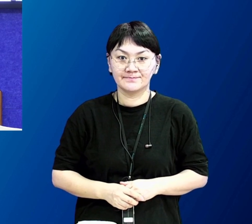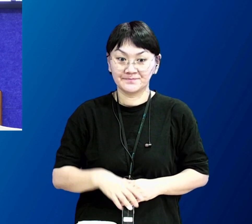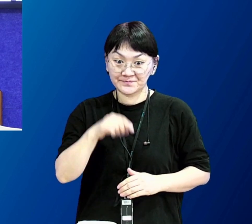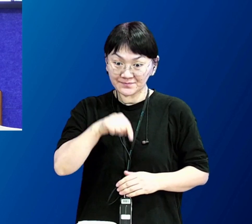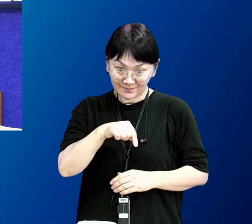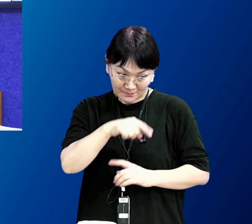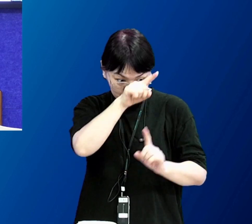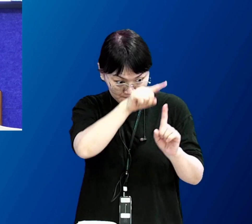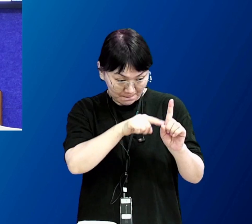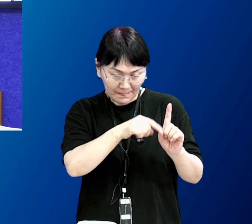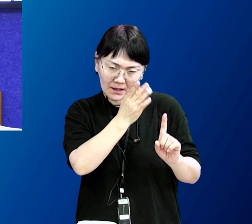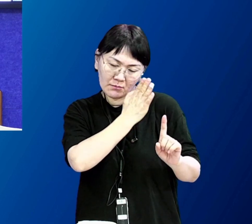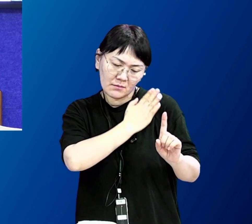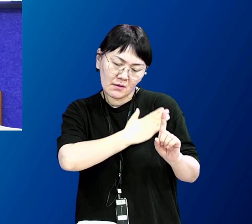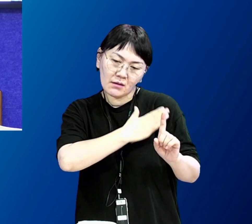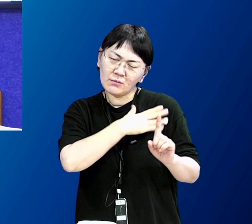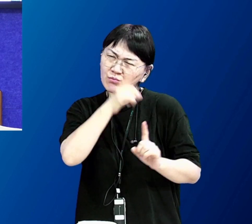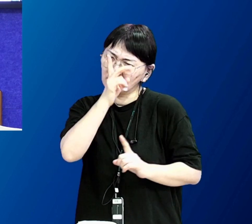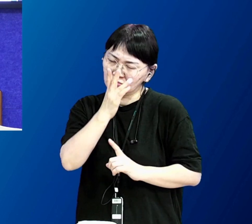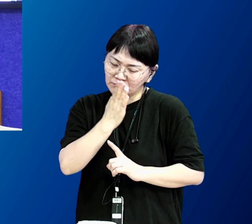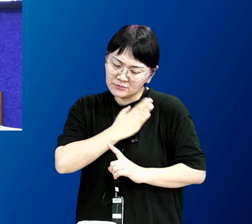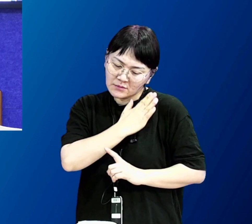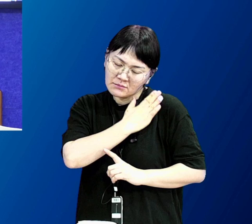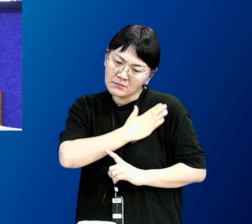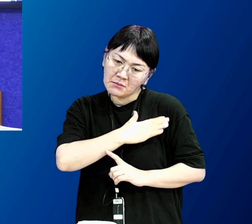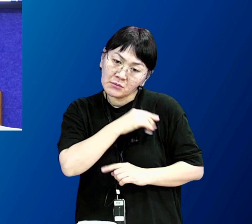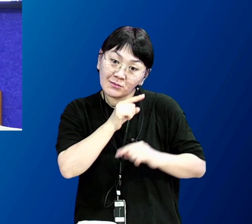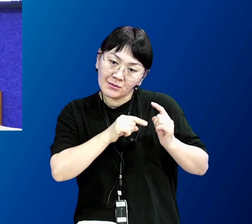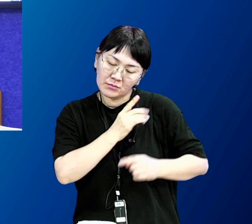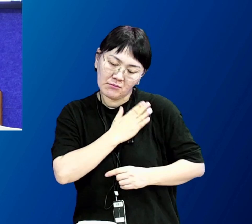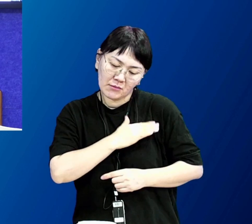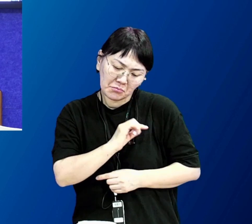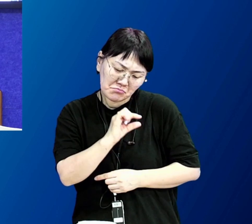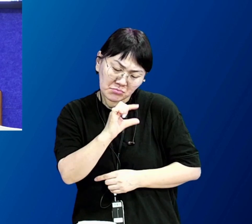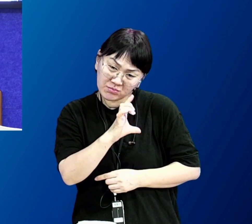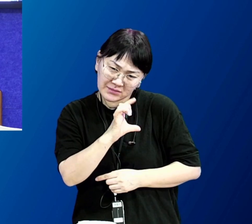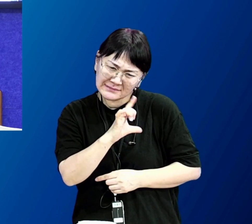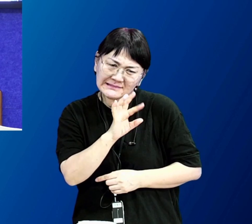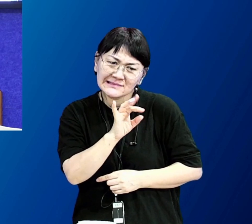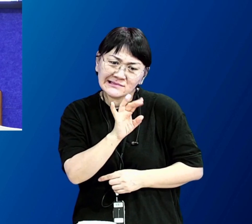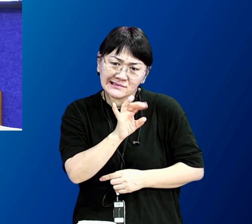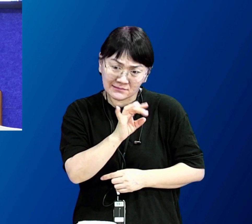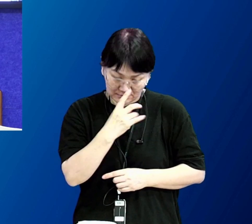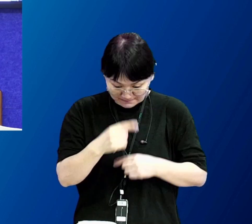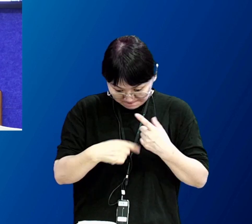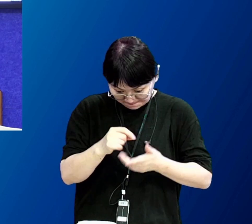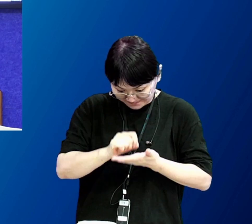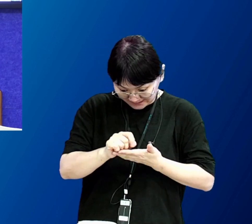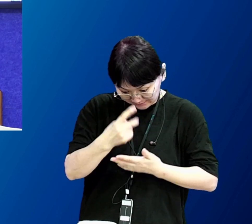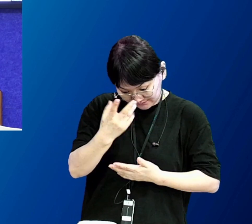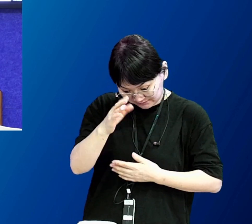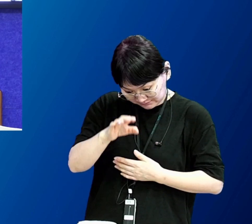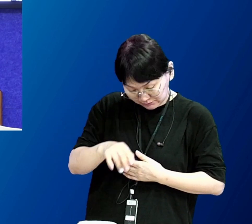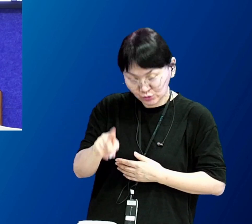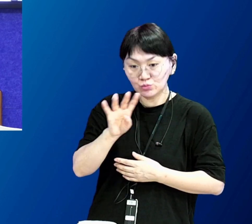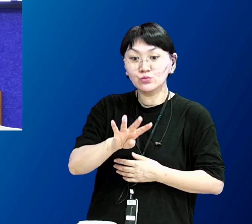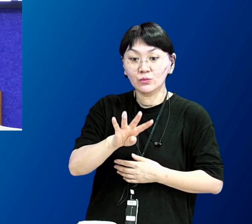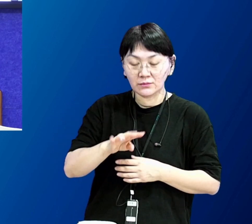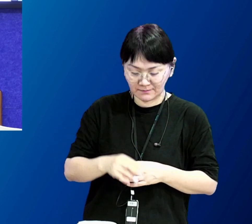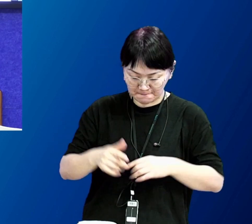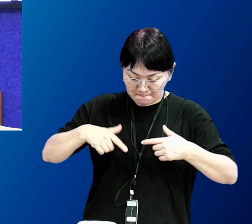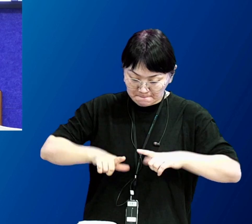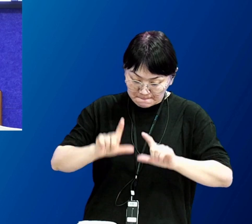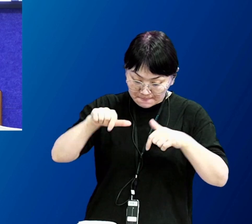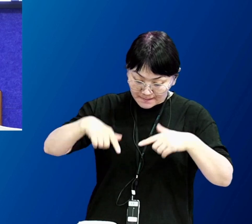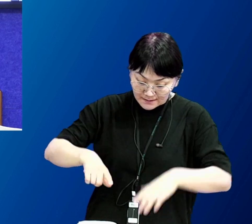Түүний хайр нь ямар их байсан болоод тэрөө хайрладаг тэр эзэндээ дөрөв дээрээ саруулна. Гол мөргөлийн